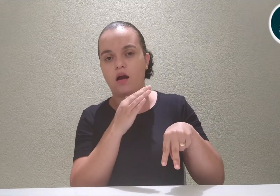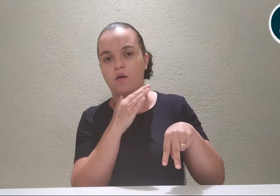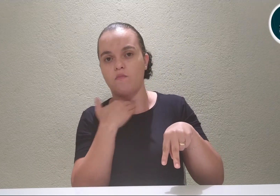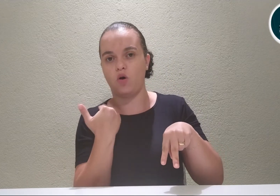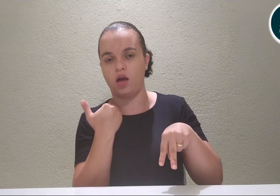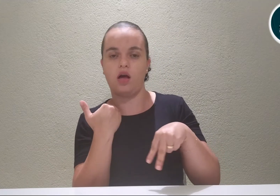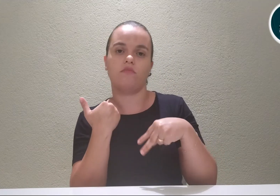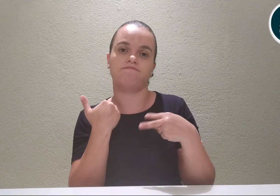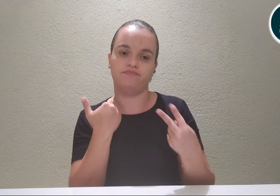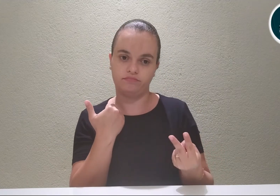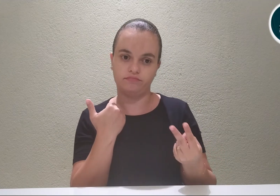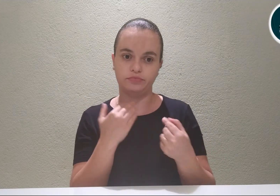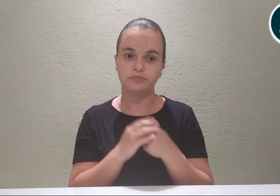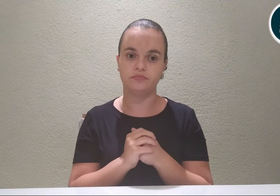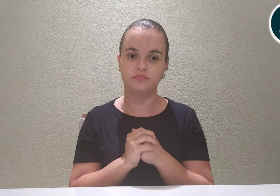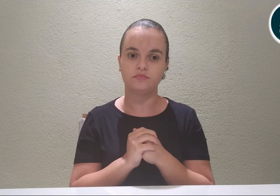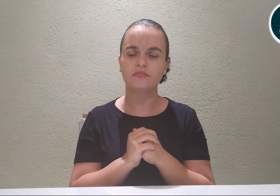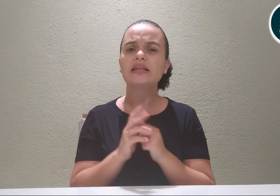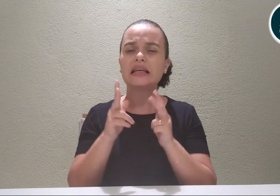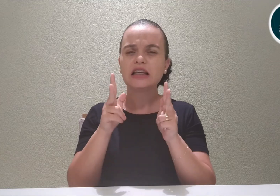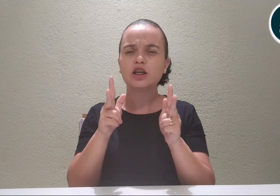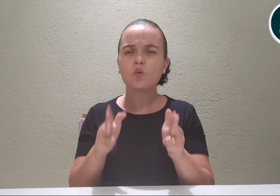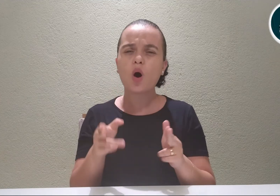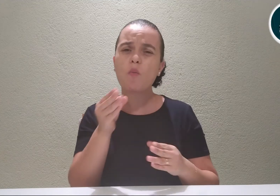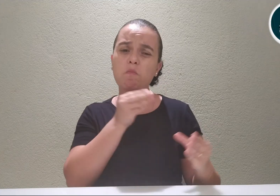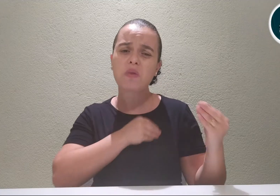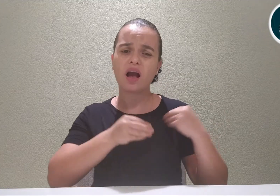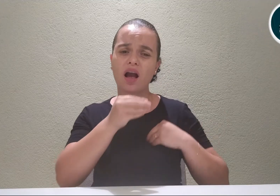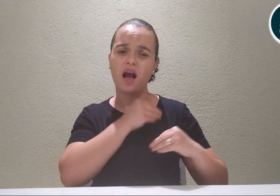E aqueles que eram picados morriam.